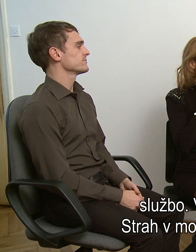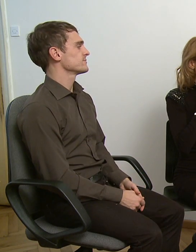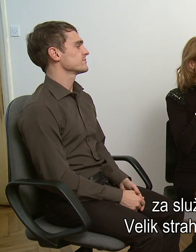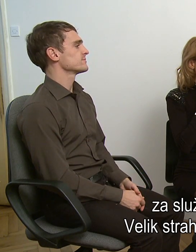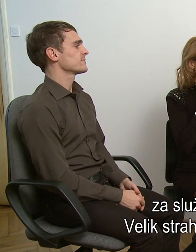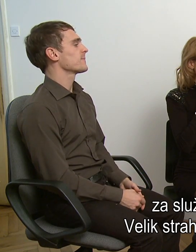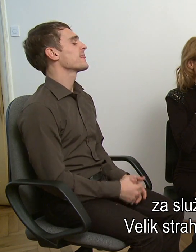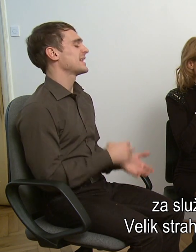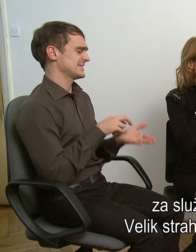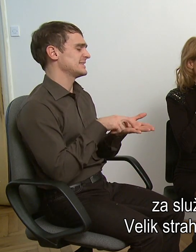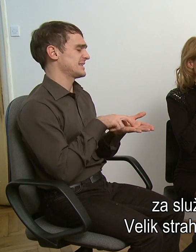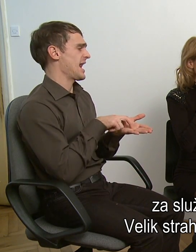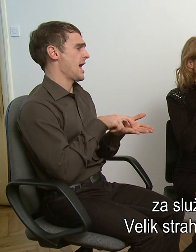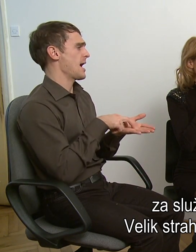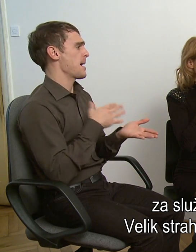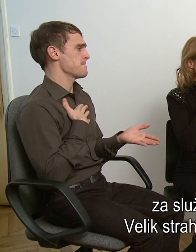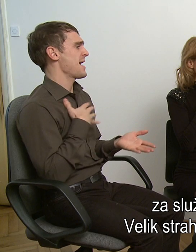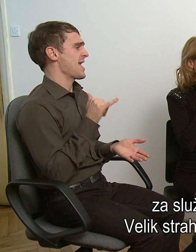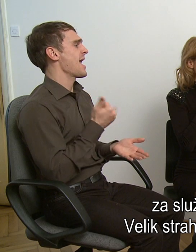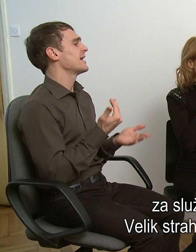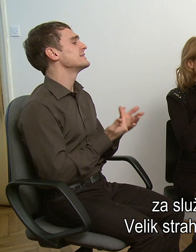Strah me je za službo.